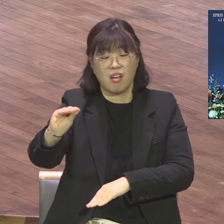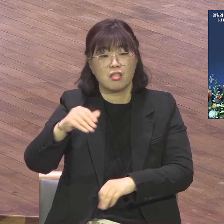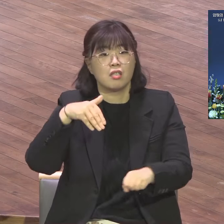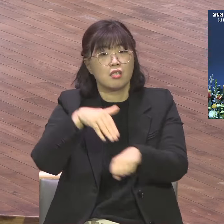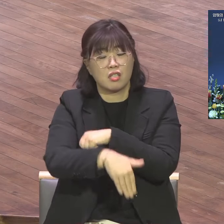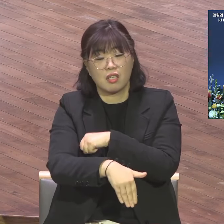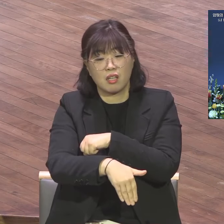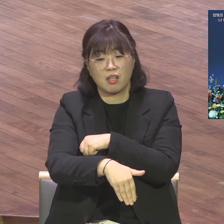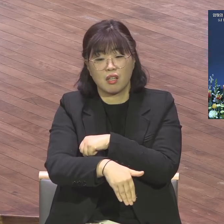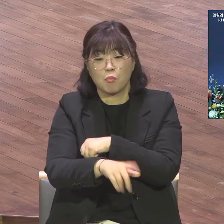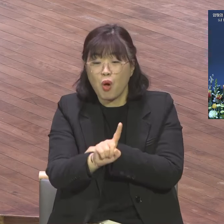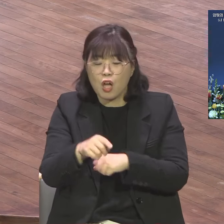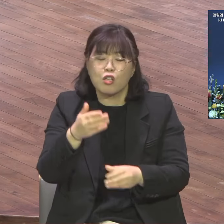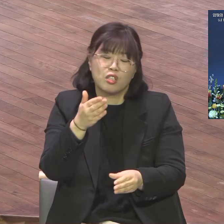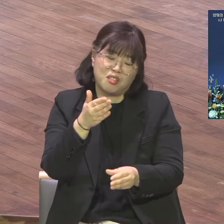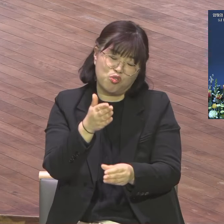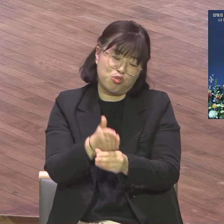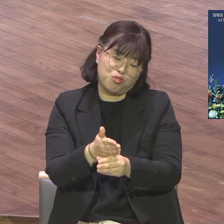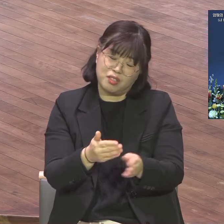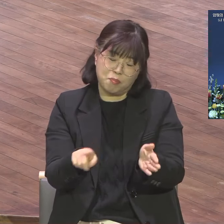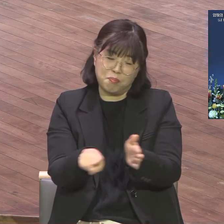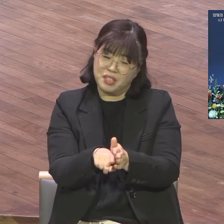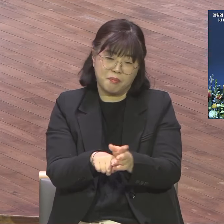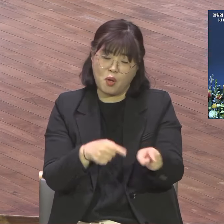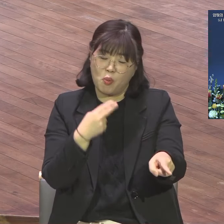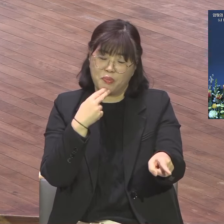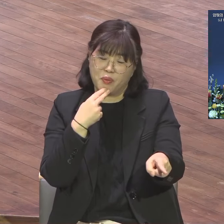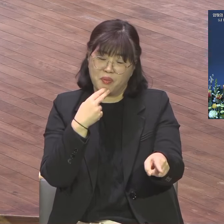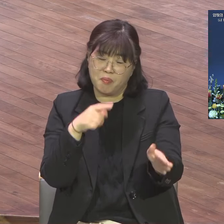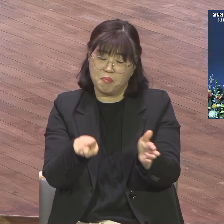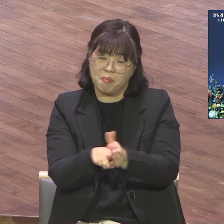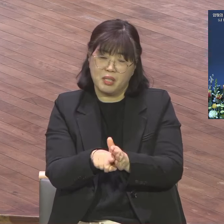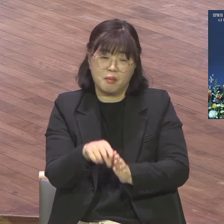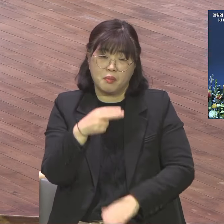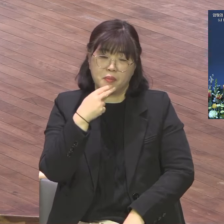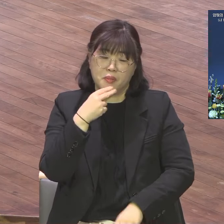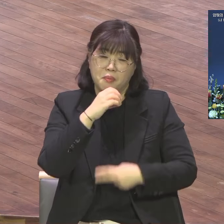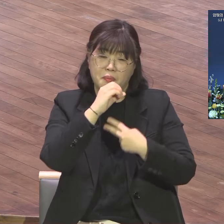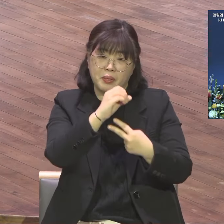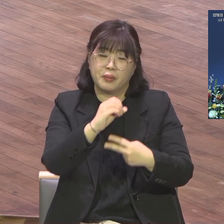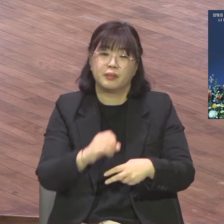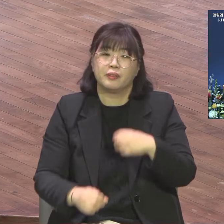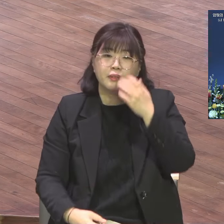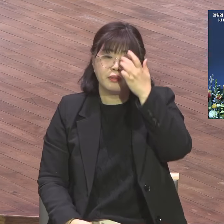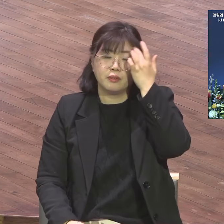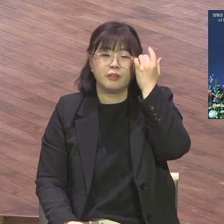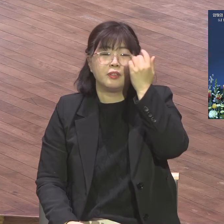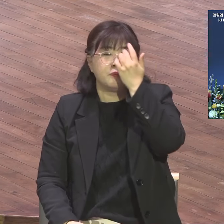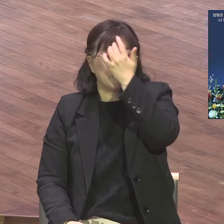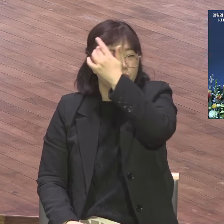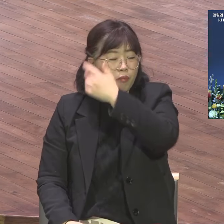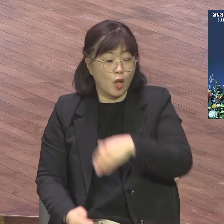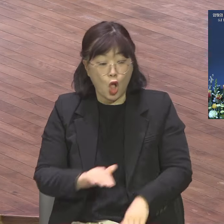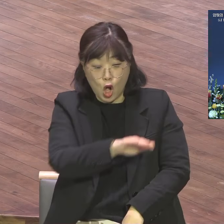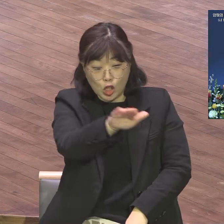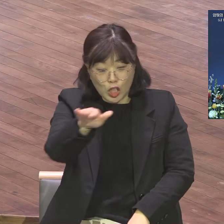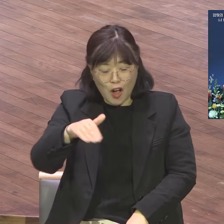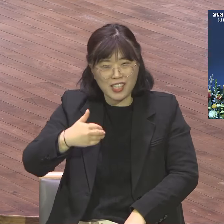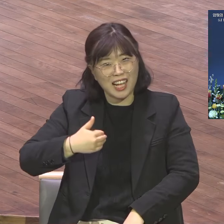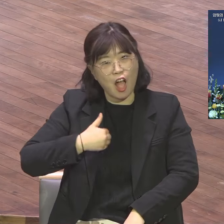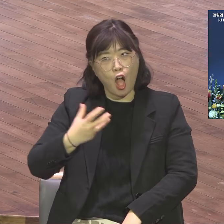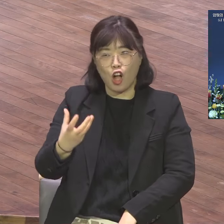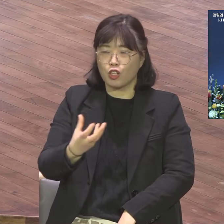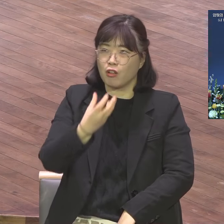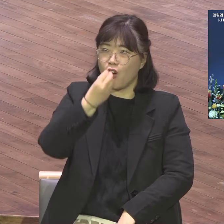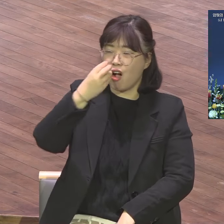나와 있긴 나와 있는데 성전 내 뭐라고 했으면 내 마당만 밟고 있다 그렇게.